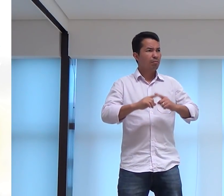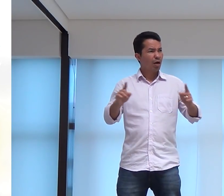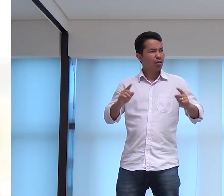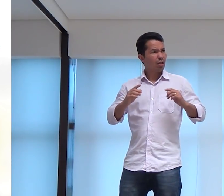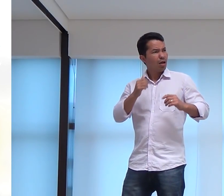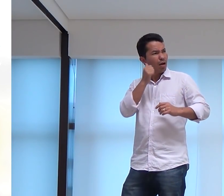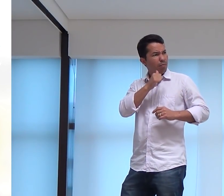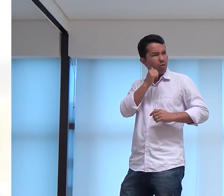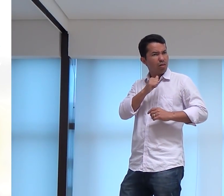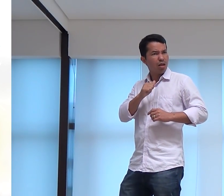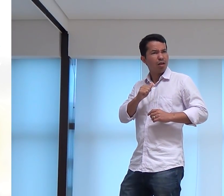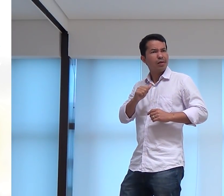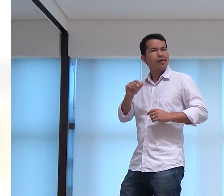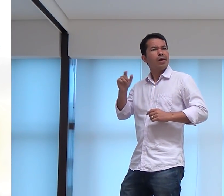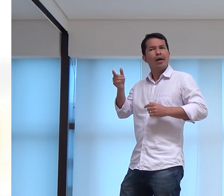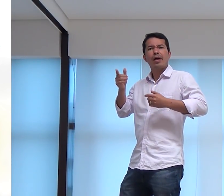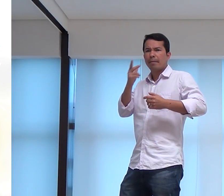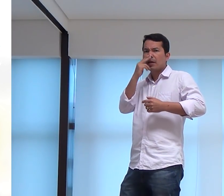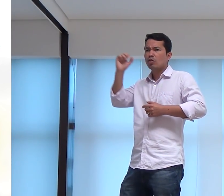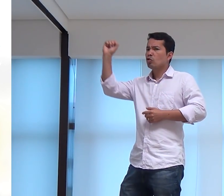toda uma ilustração de uma mulher